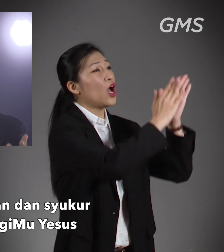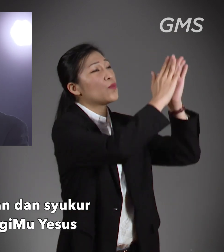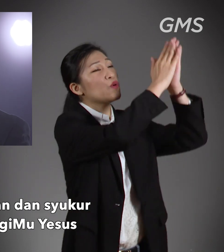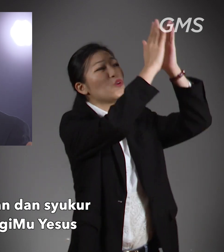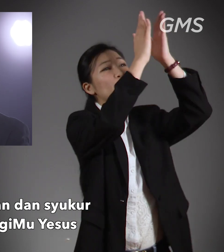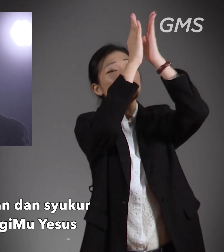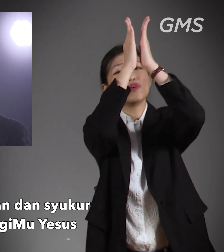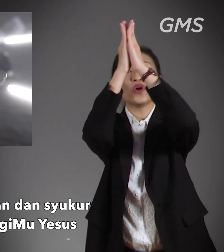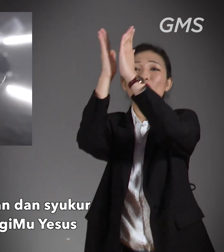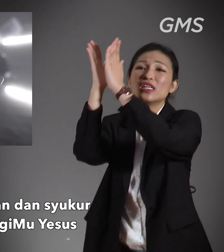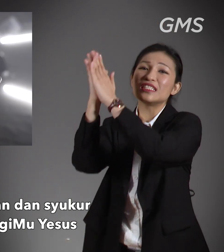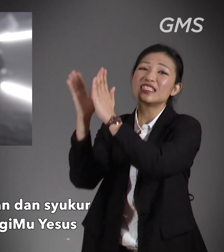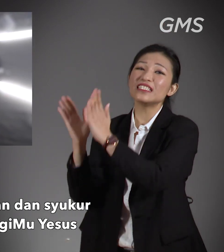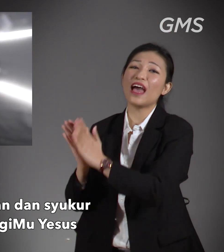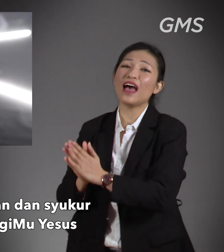segala